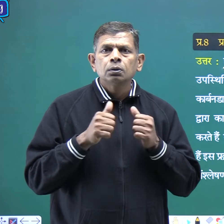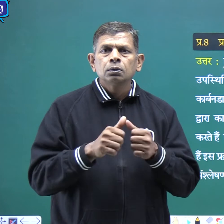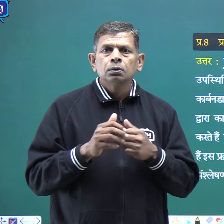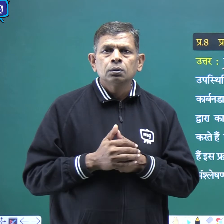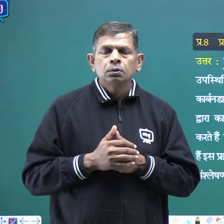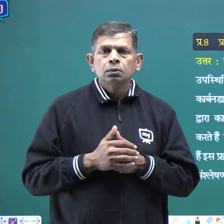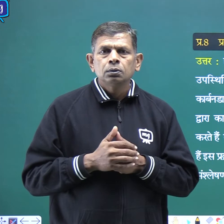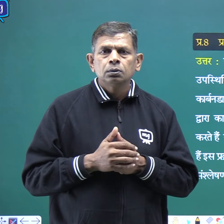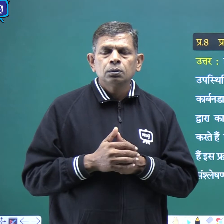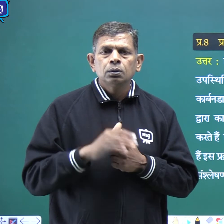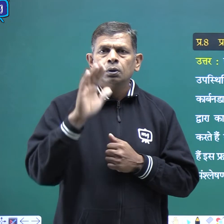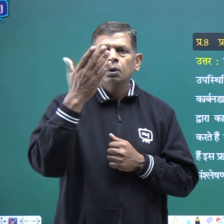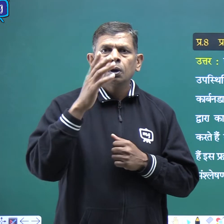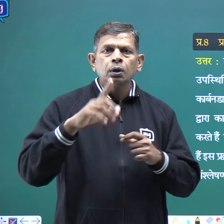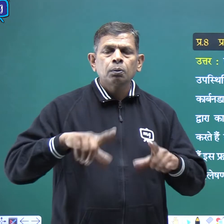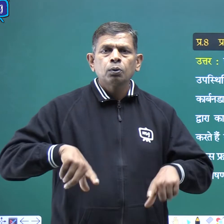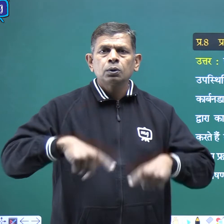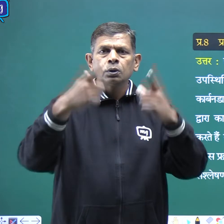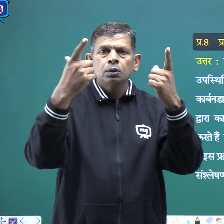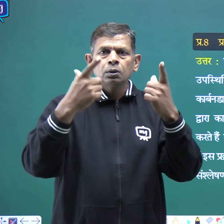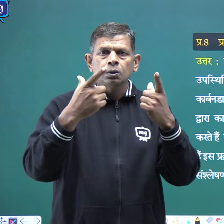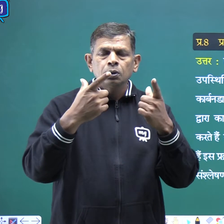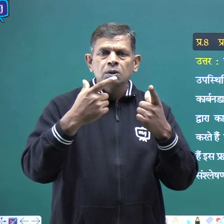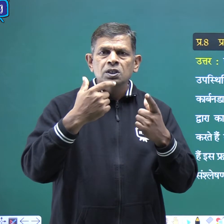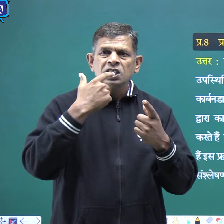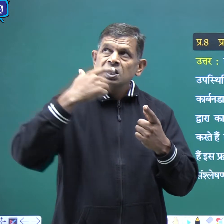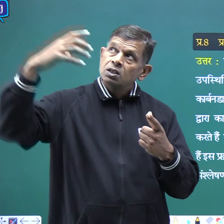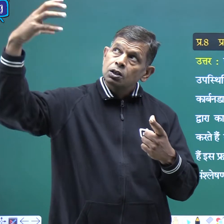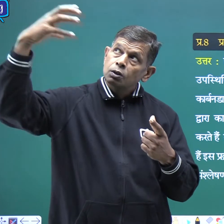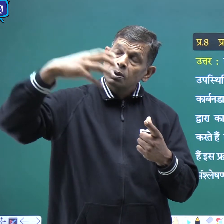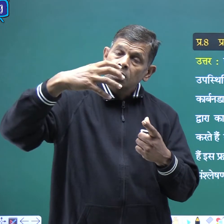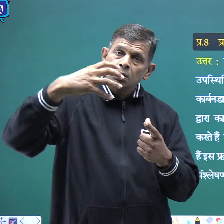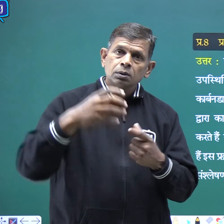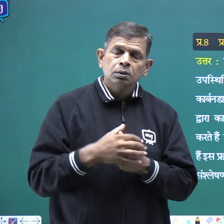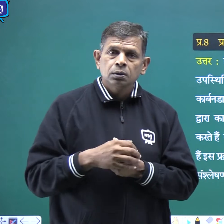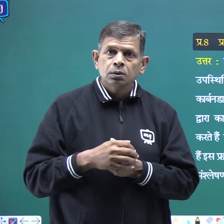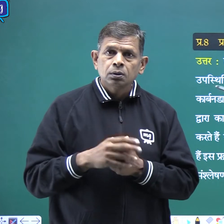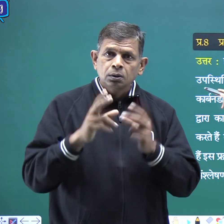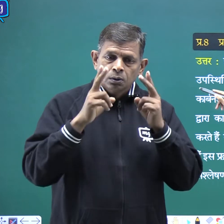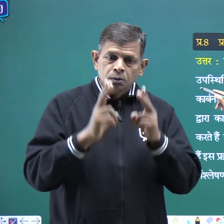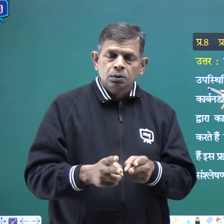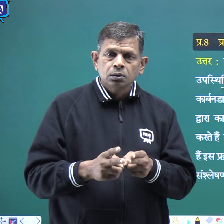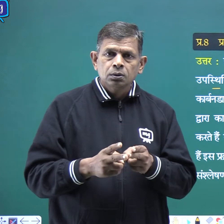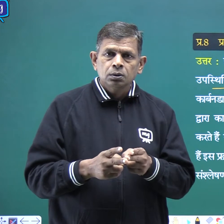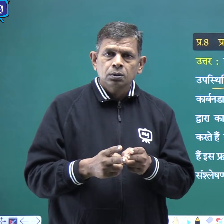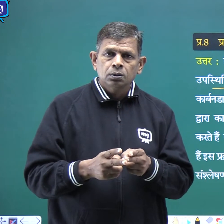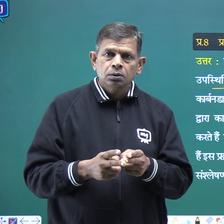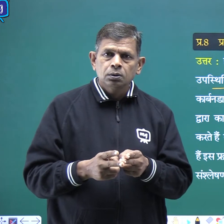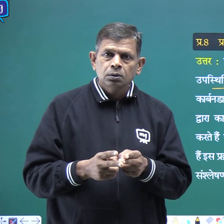उत्तर, हरे पौधे सूर्य के प्रकाश की उपस्थिति